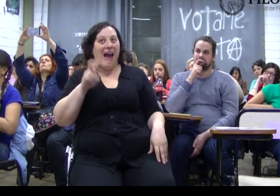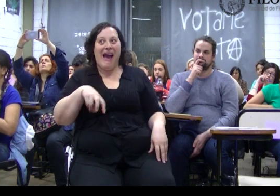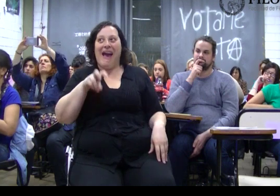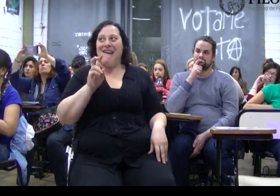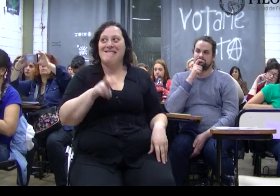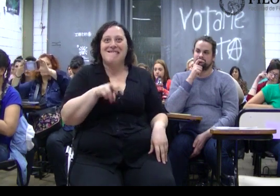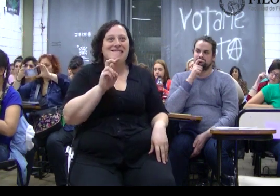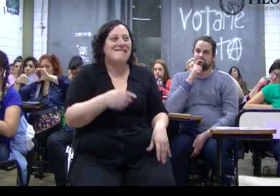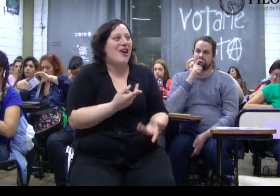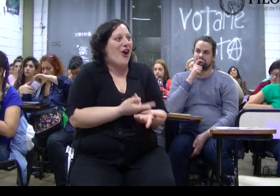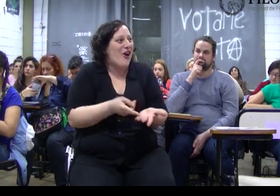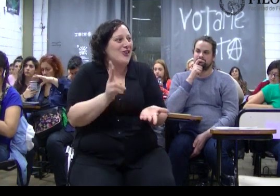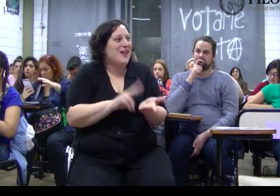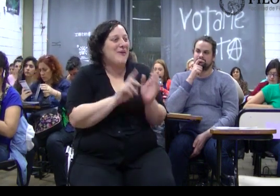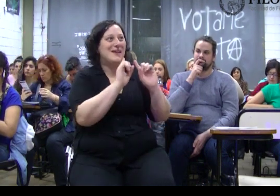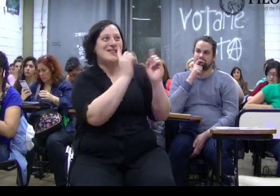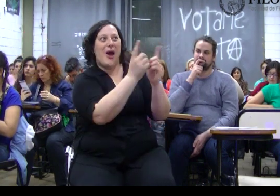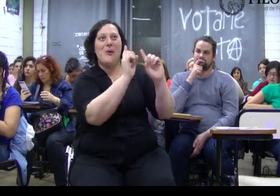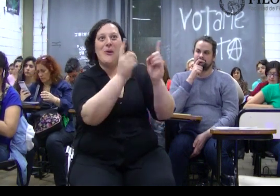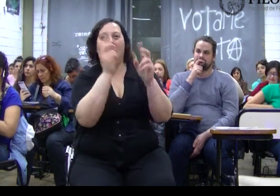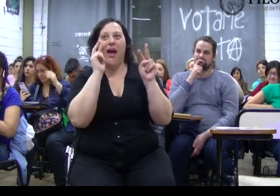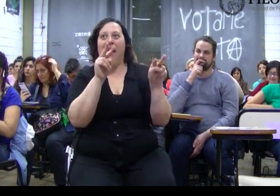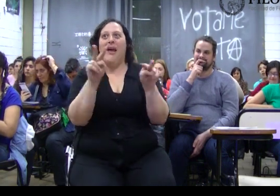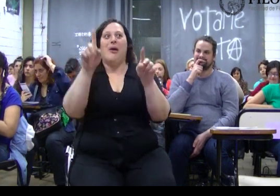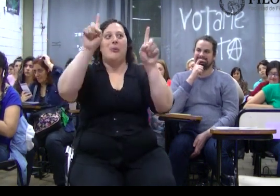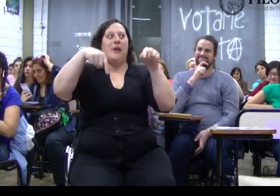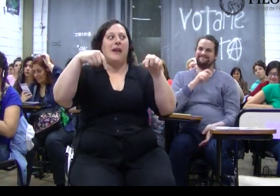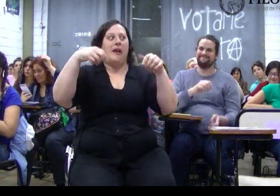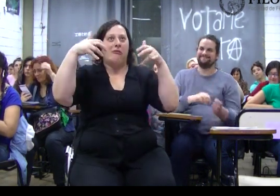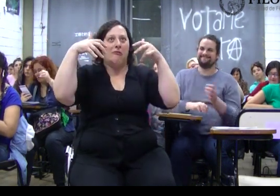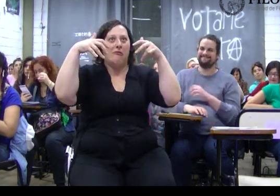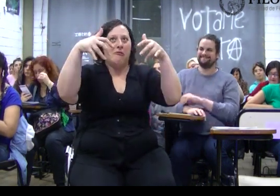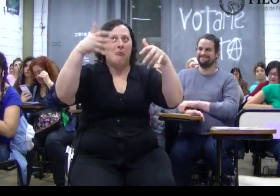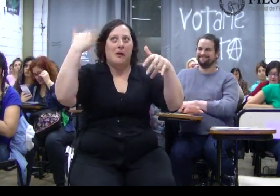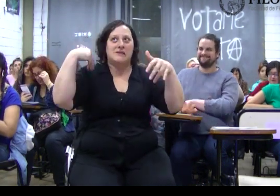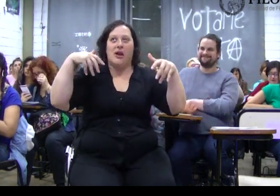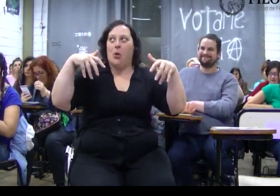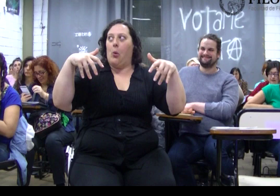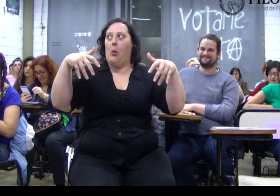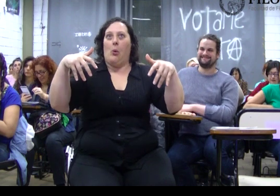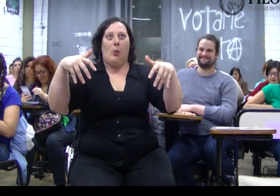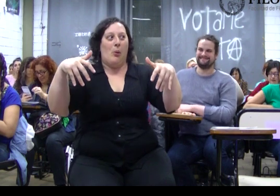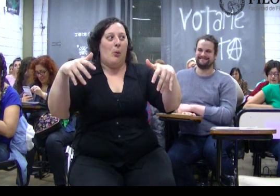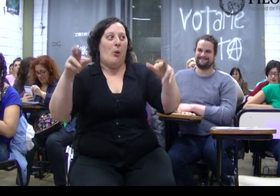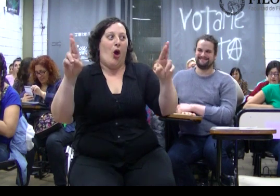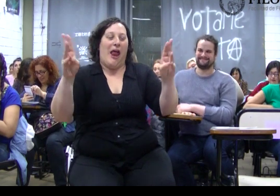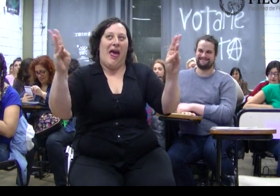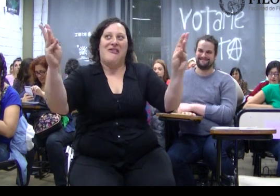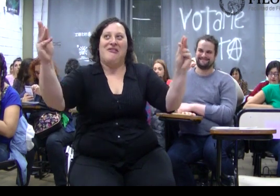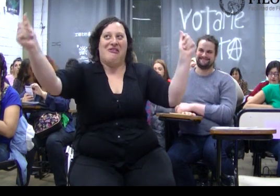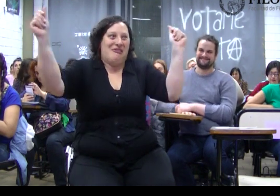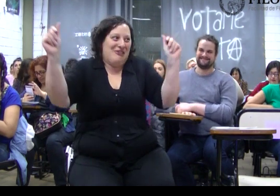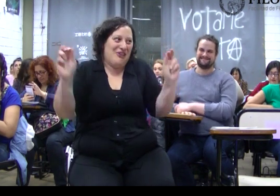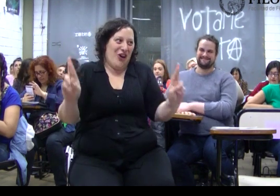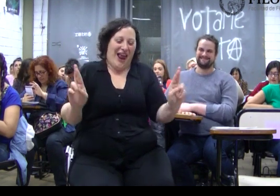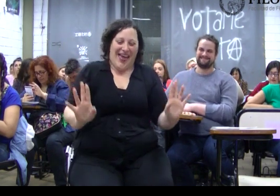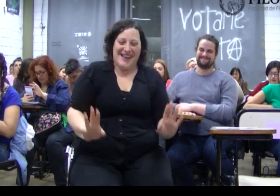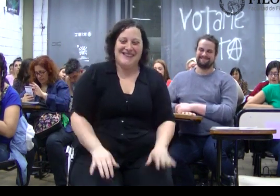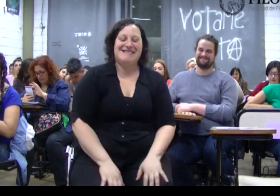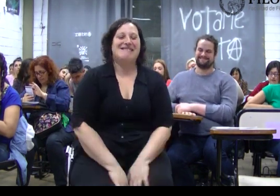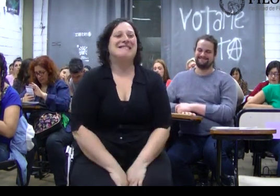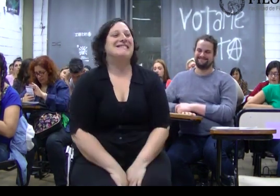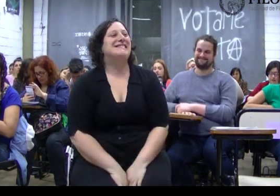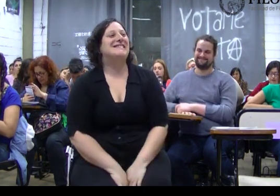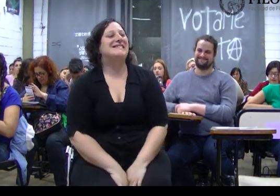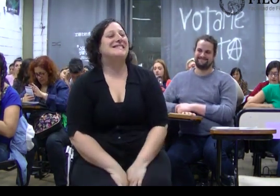nuevo y están viniendo como unos fantasmas en la cabeza, que espero que se disuelvan con esta conversación con ustedes.